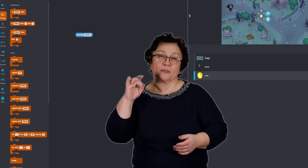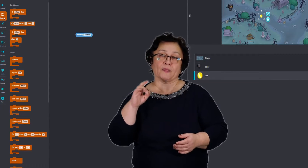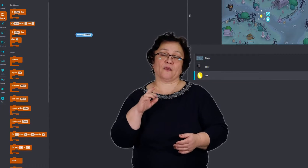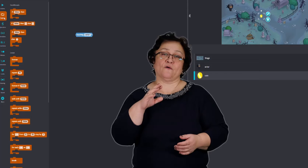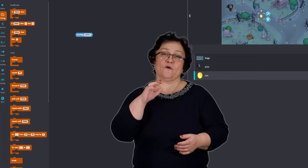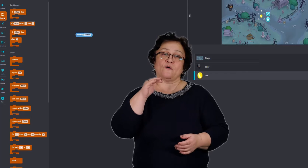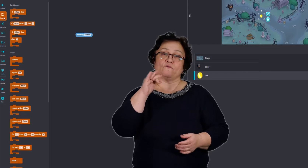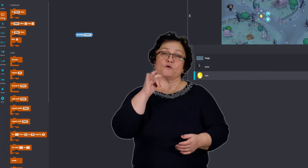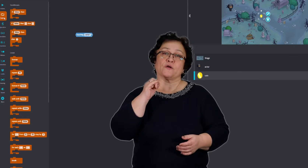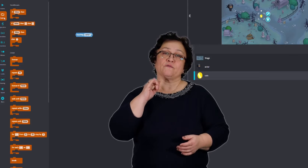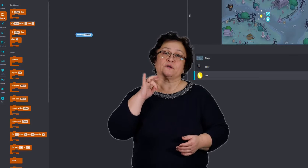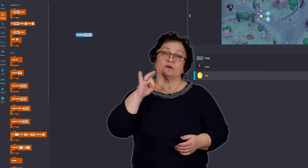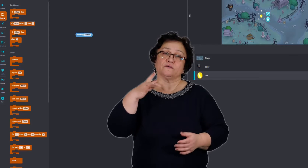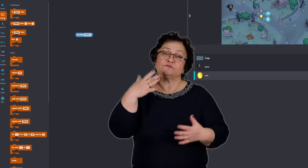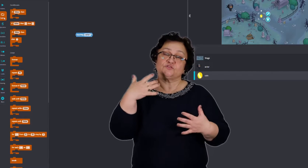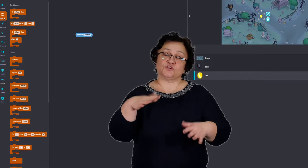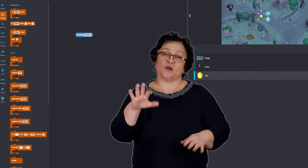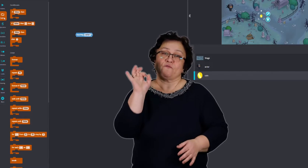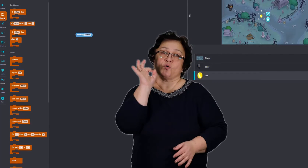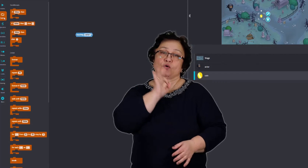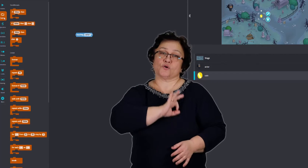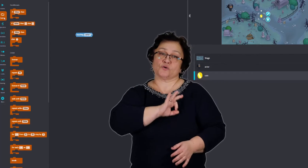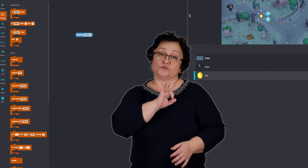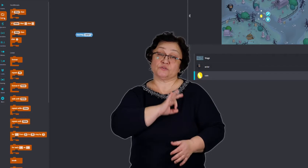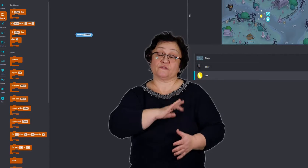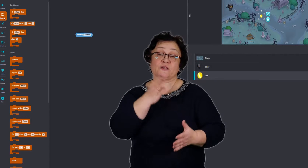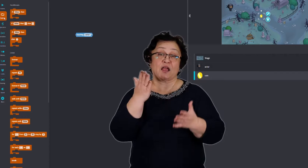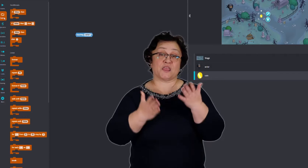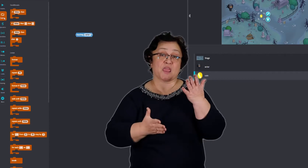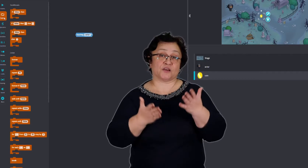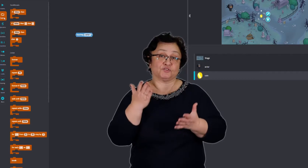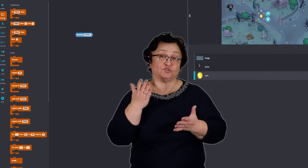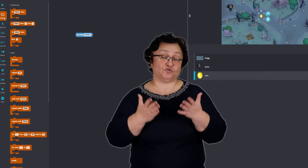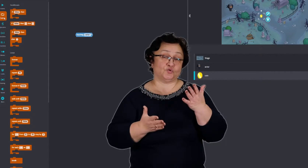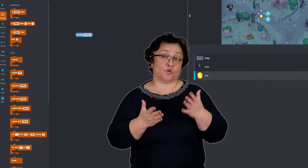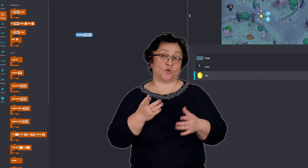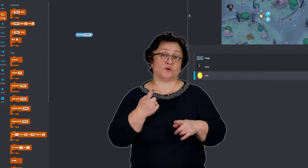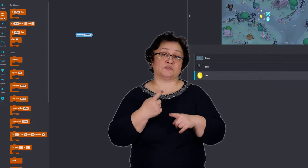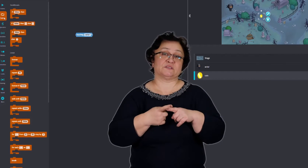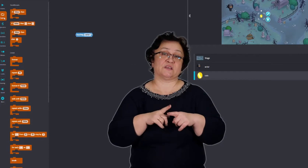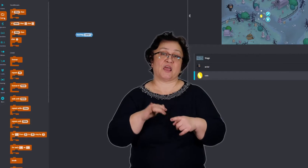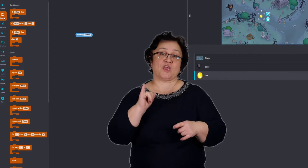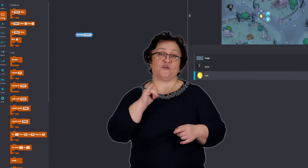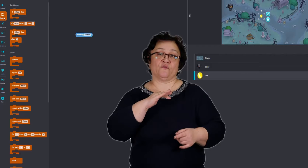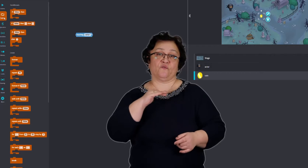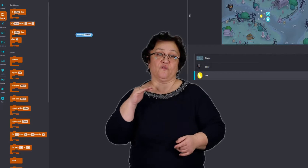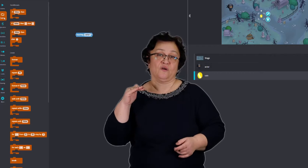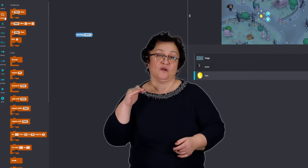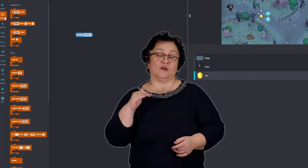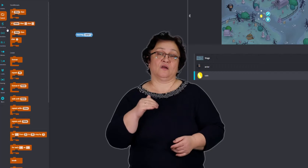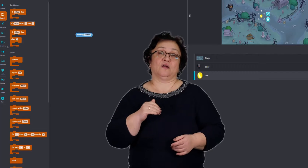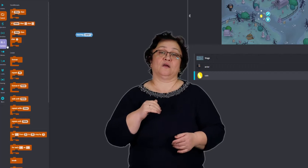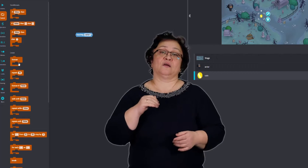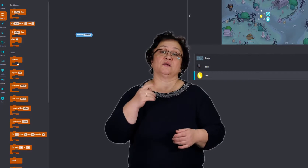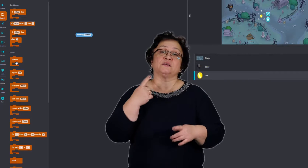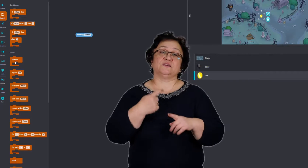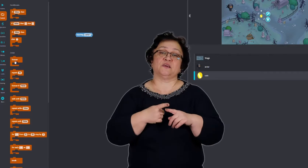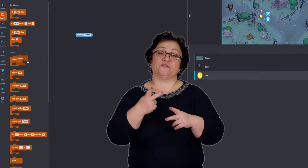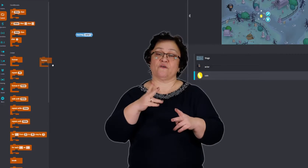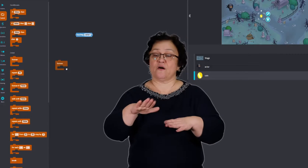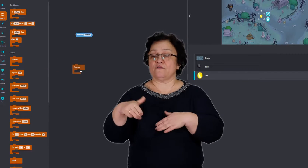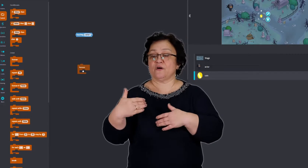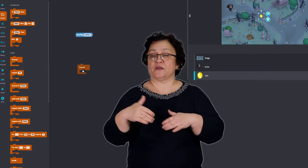forever використовували. А якщо? Це буде if. І у нас є два варіанти.